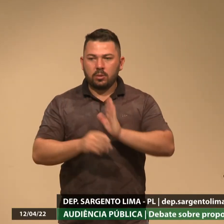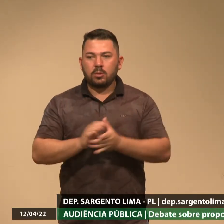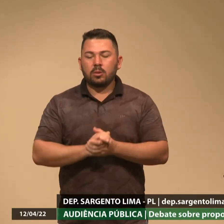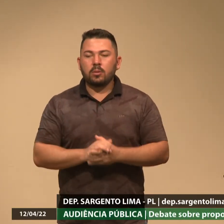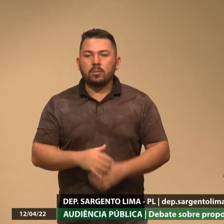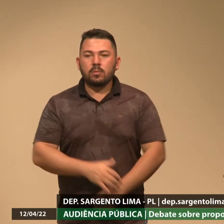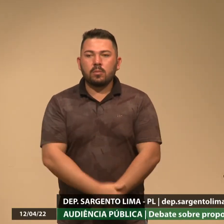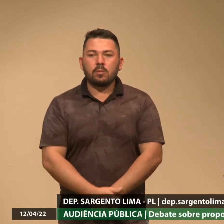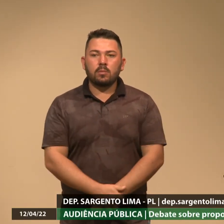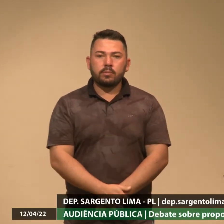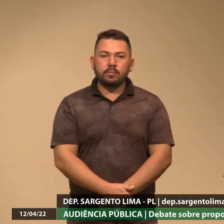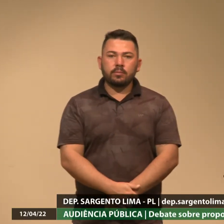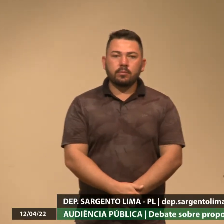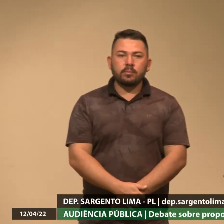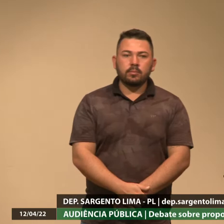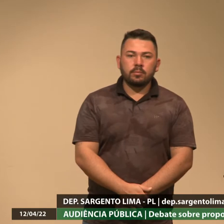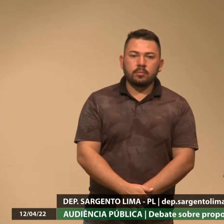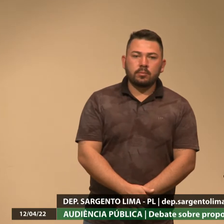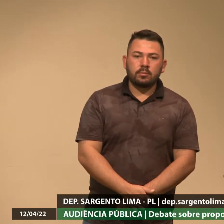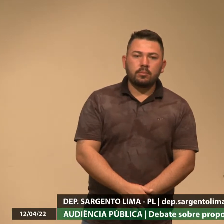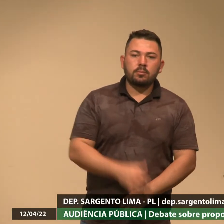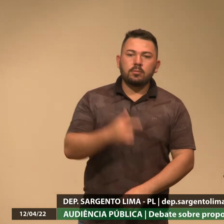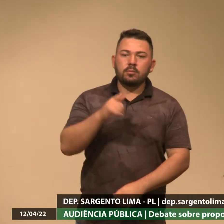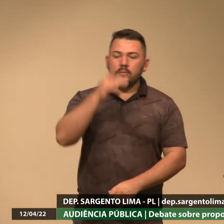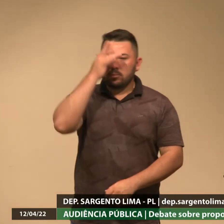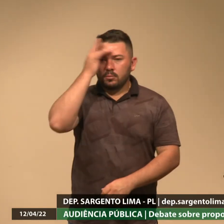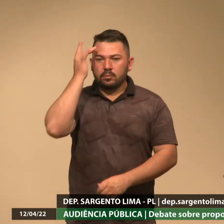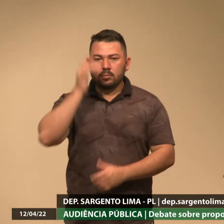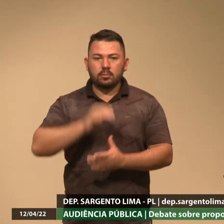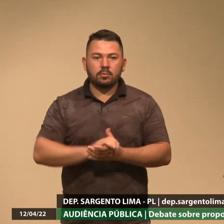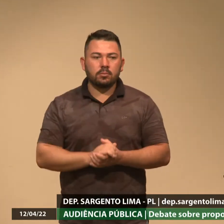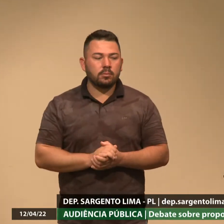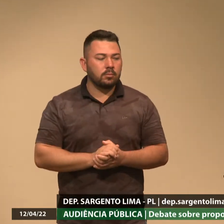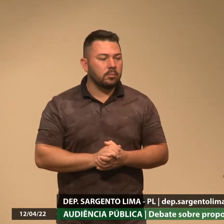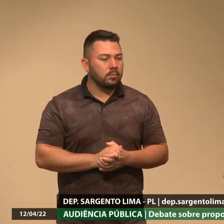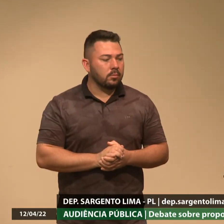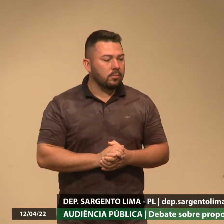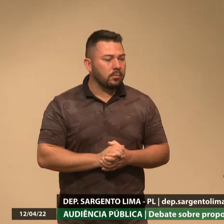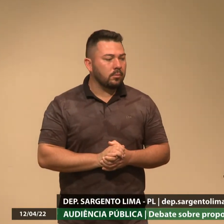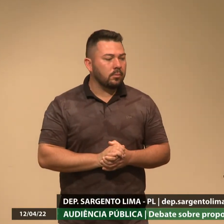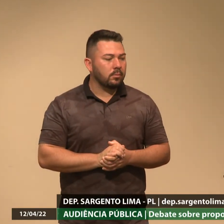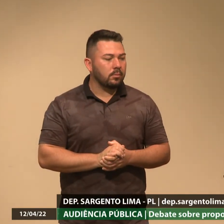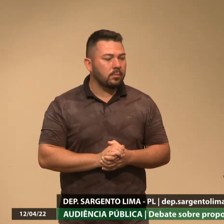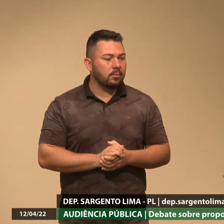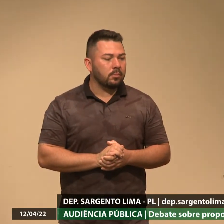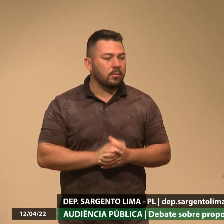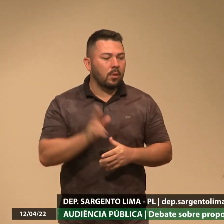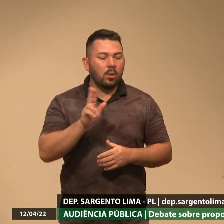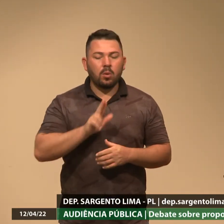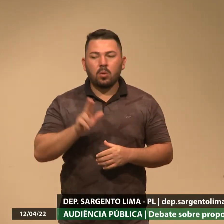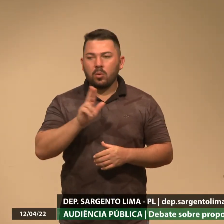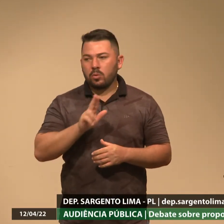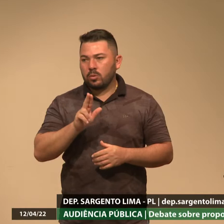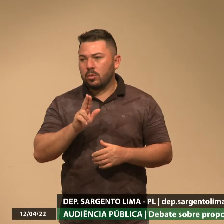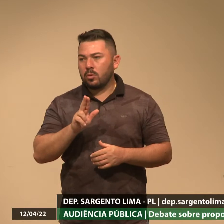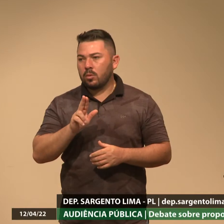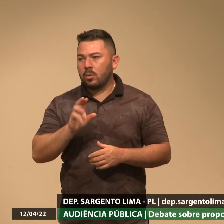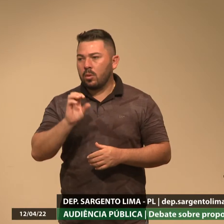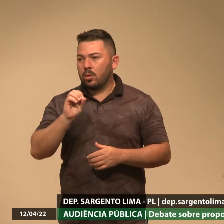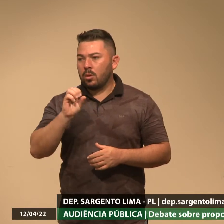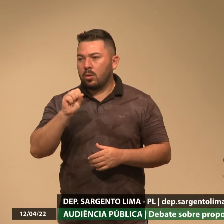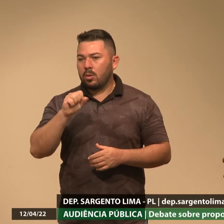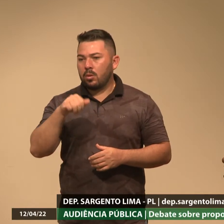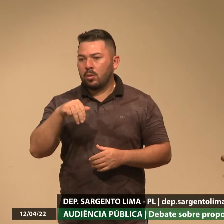a lista a próxima pessoa ser eu gostaria de as a fazer uso da palavra se o seu são